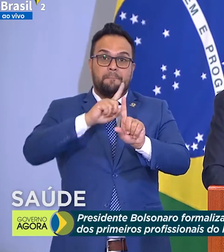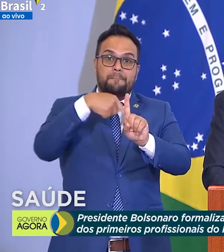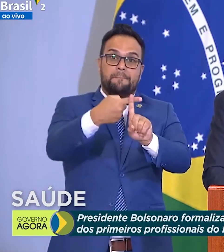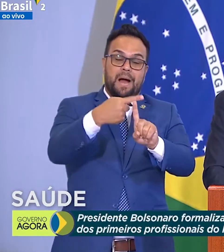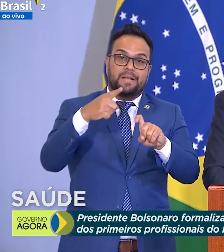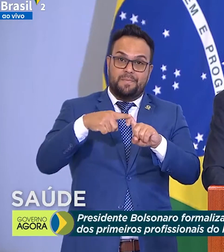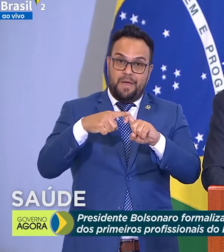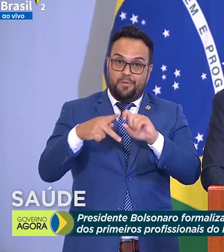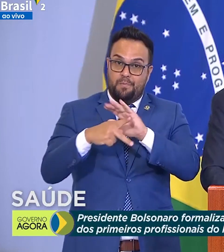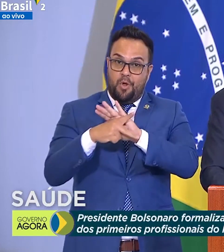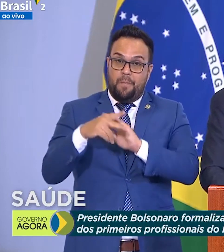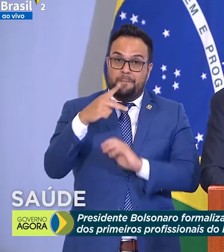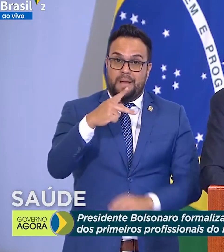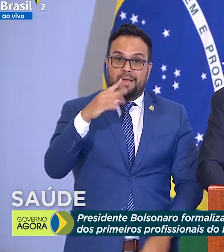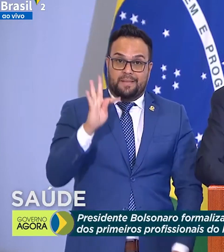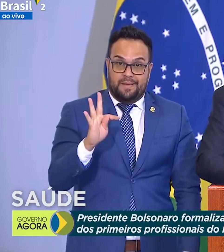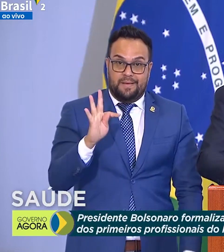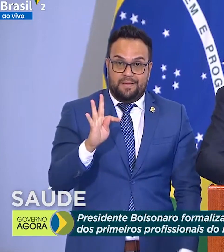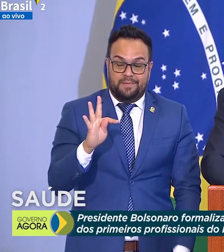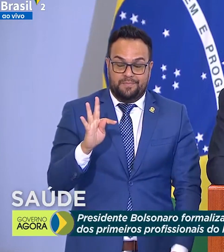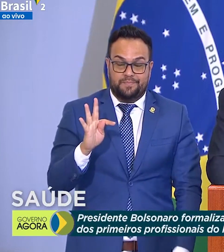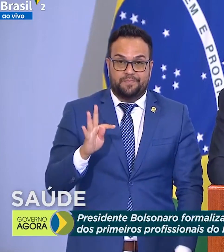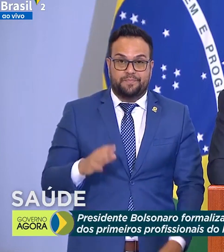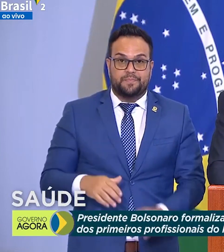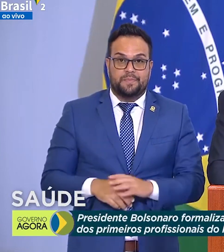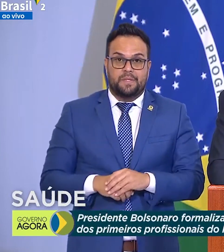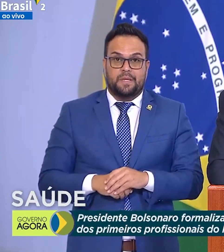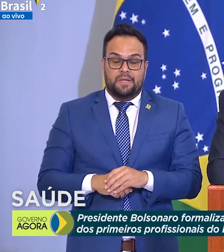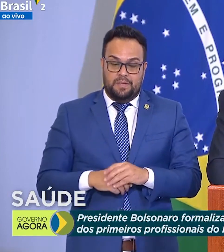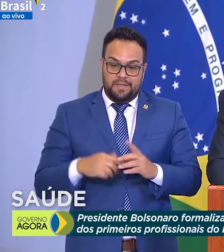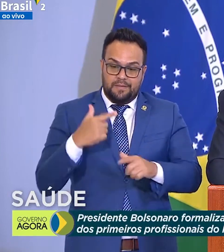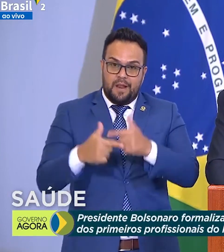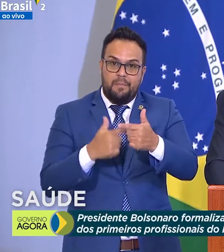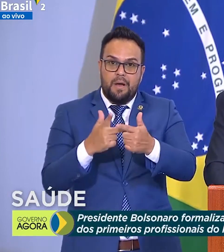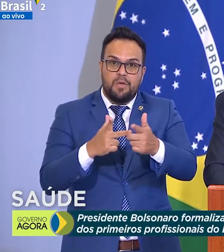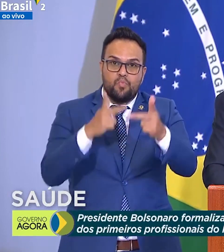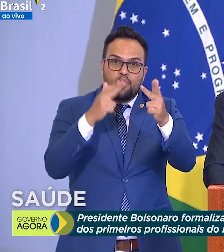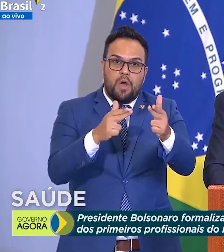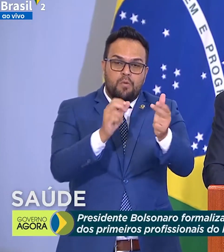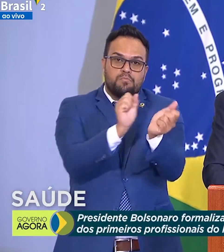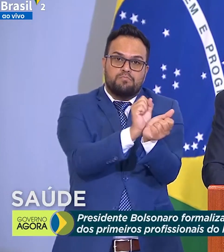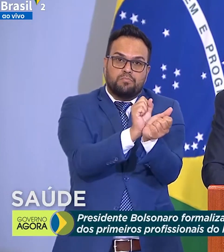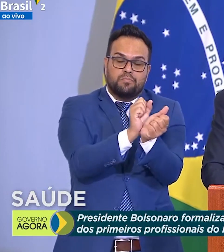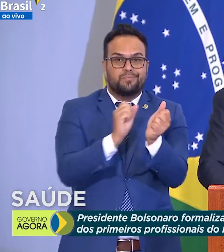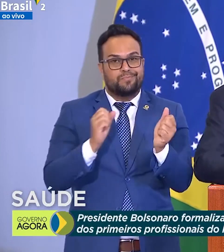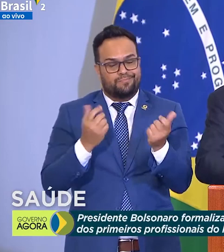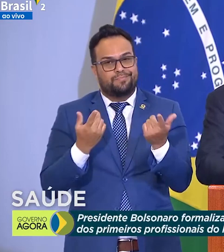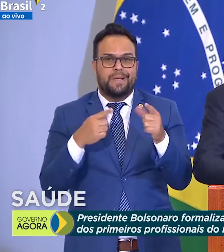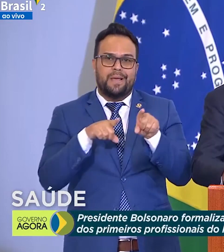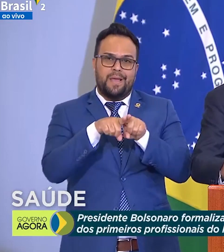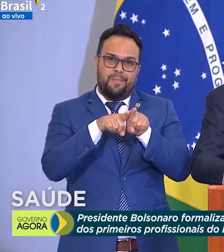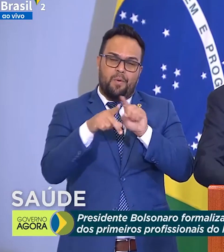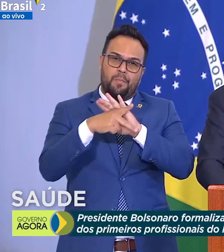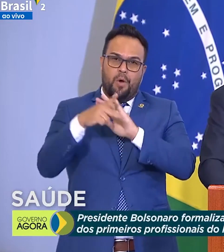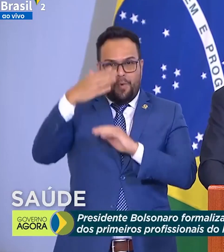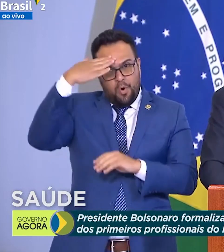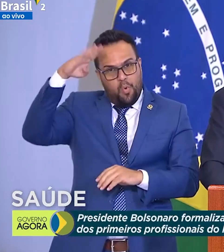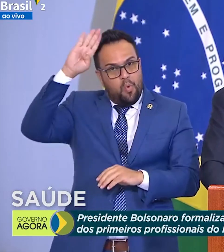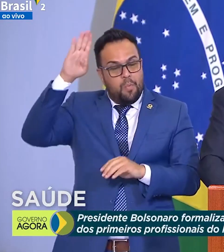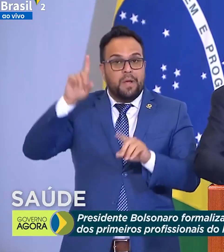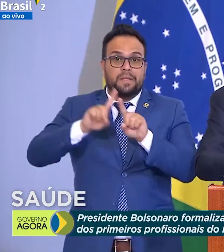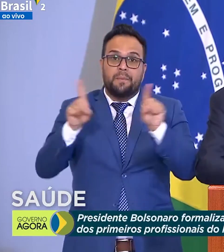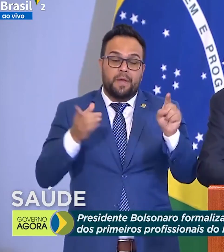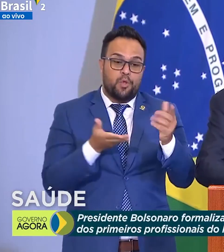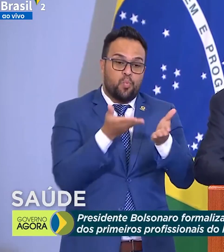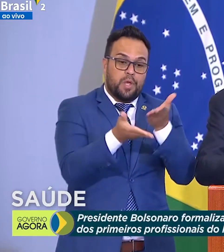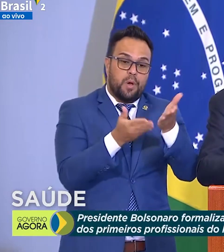do PT, um serviço que escravizava nossos irmãos cubanos e não atendia a população,